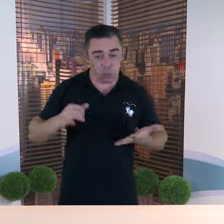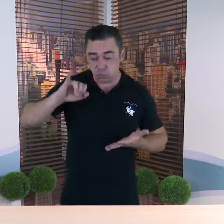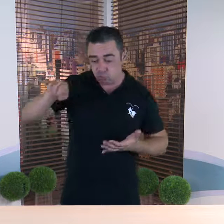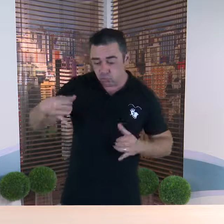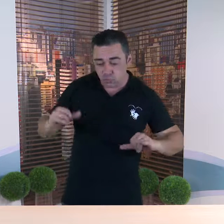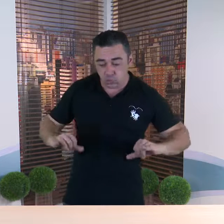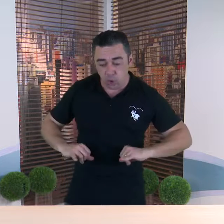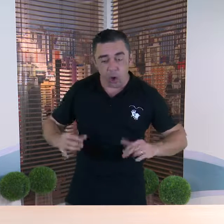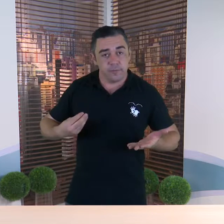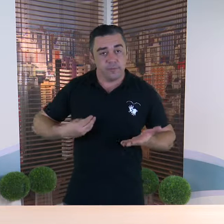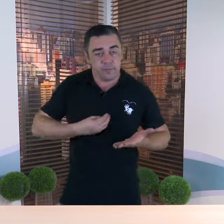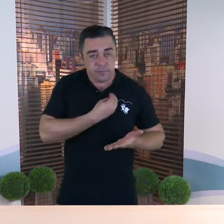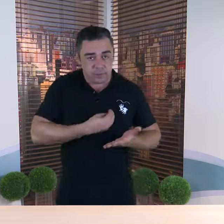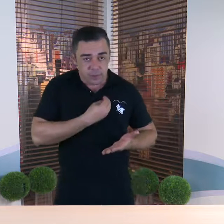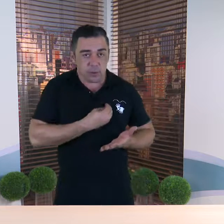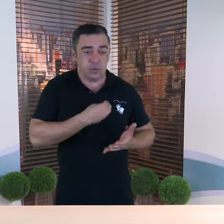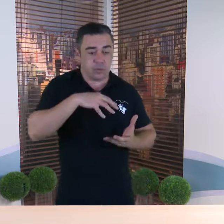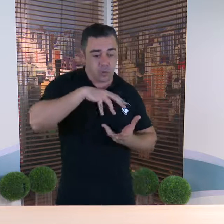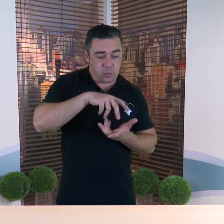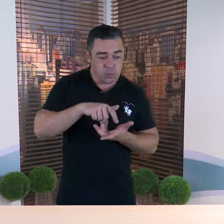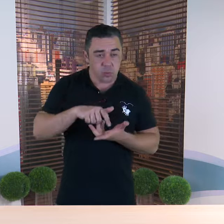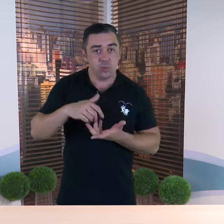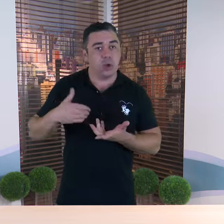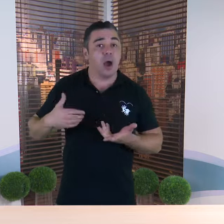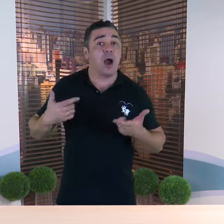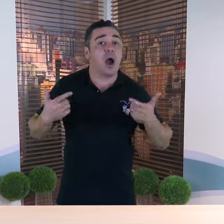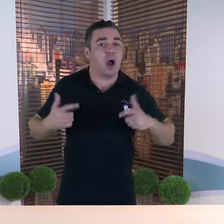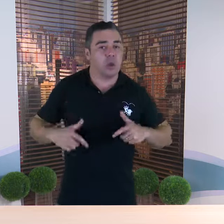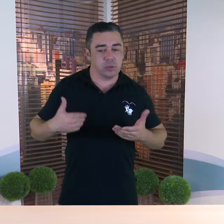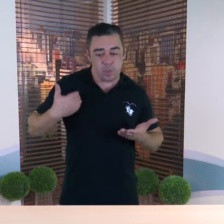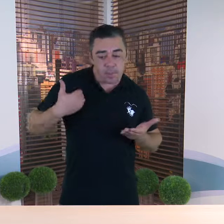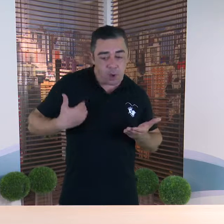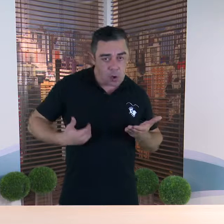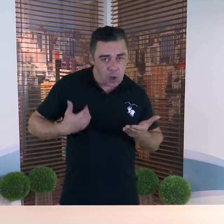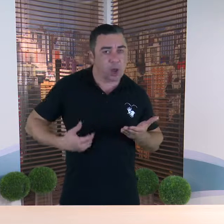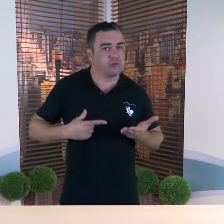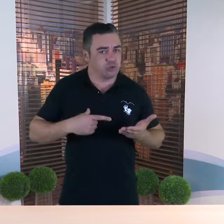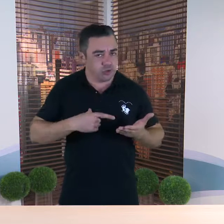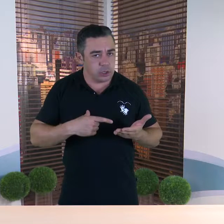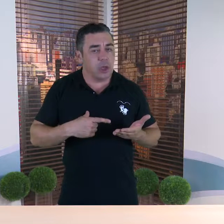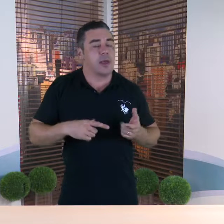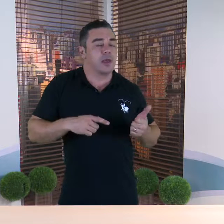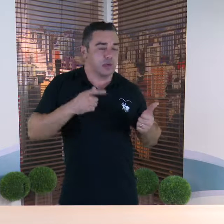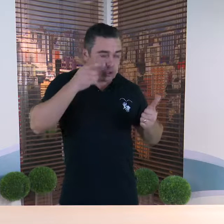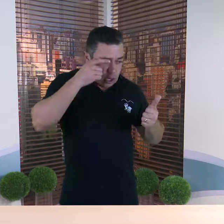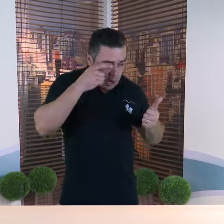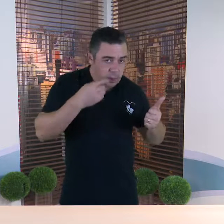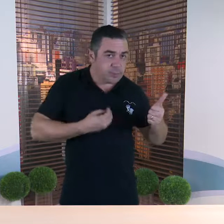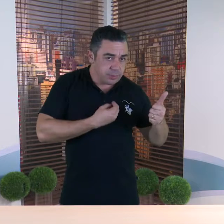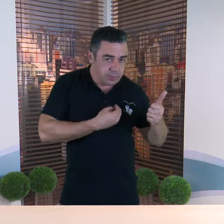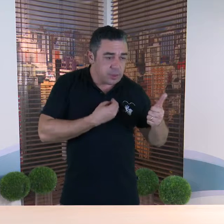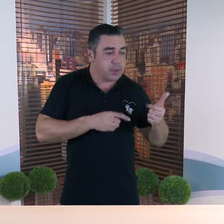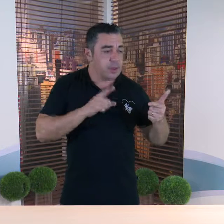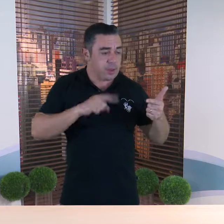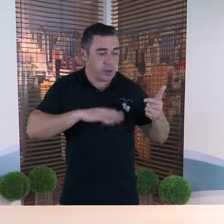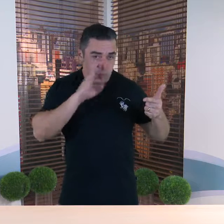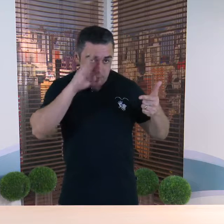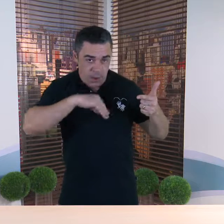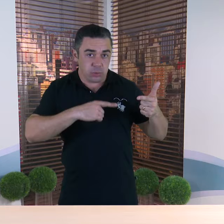Jó vive, portanto, em um mundo moral onde a existência de Satanás e do mal são uma